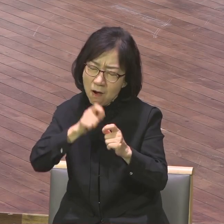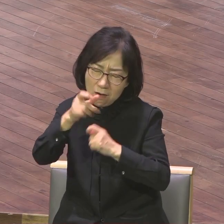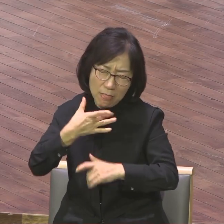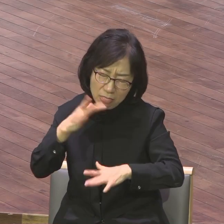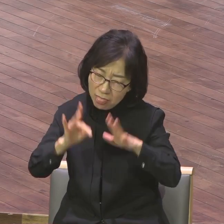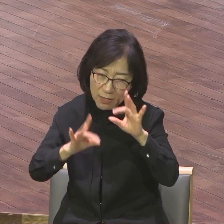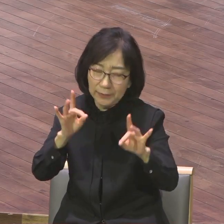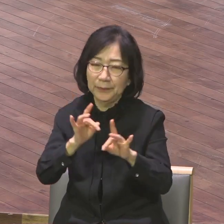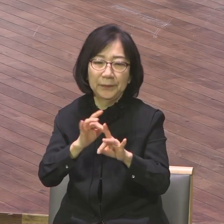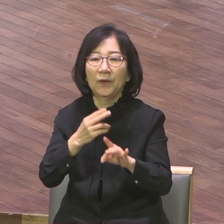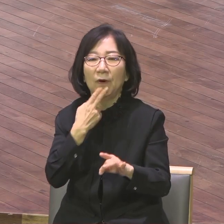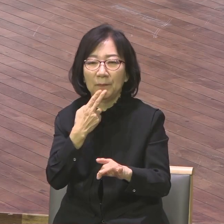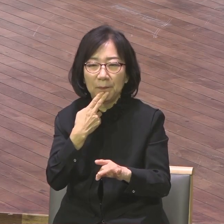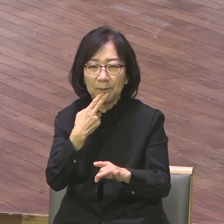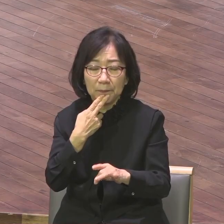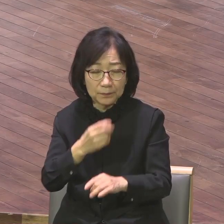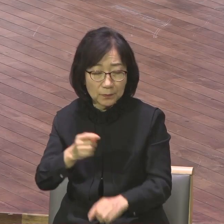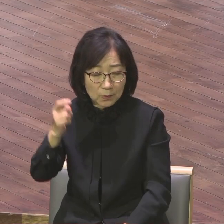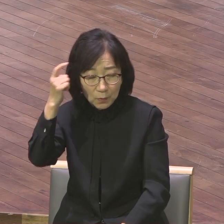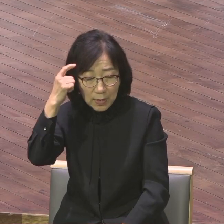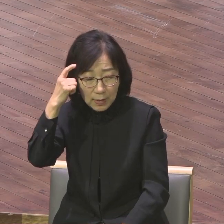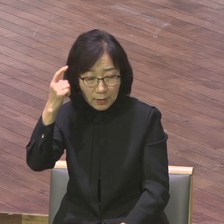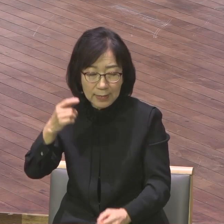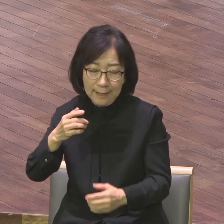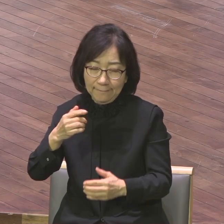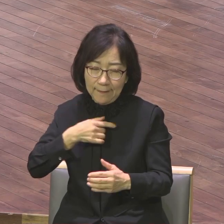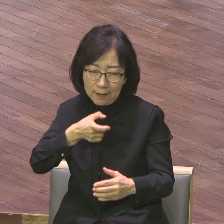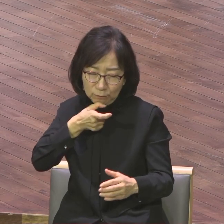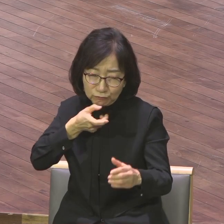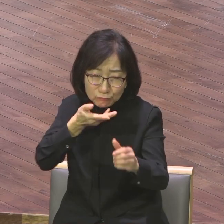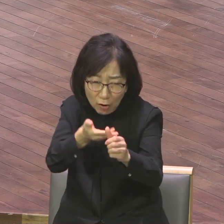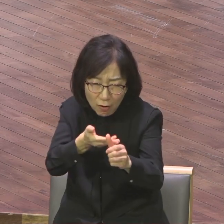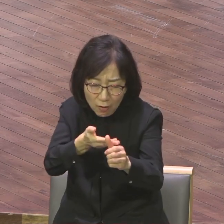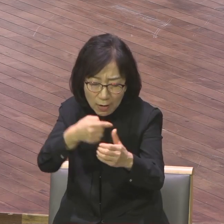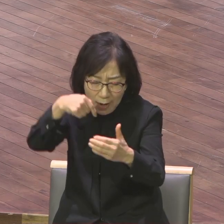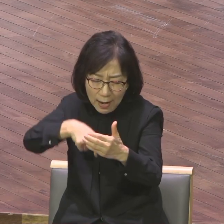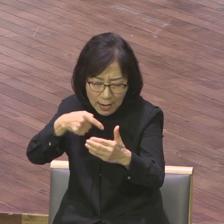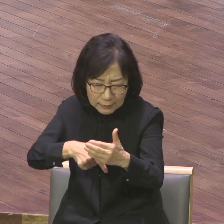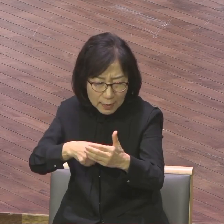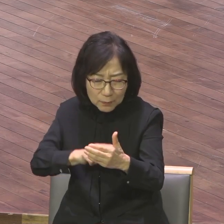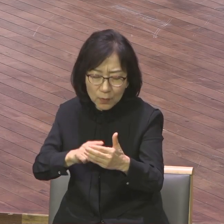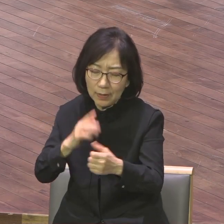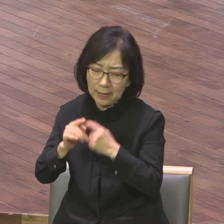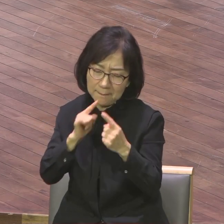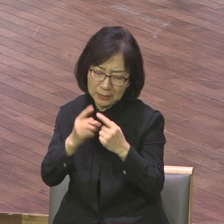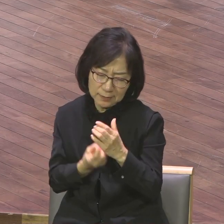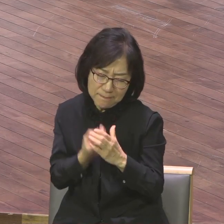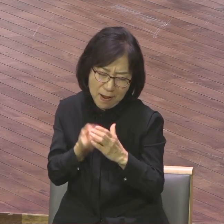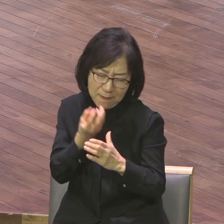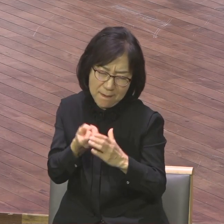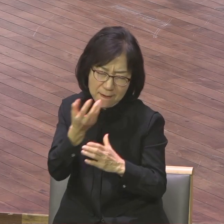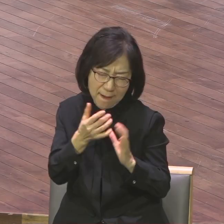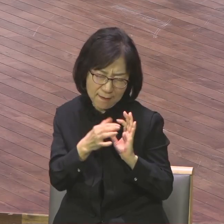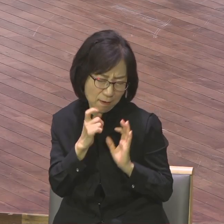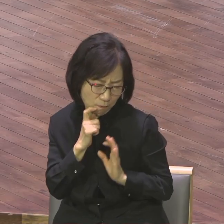아니하리니 내가 주는 물은 그 속에서 영생하도록 솟아나는 샘물이